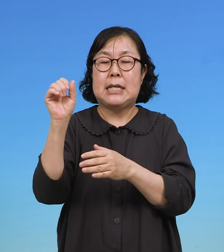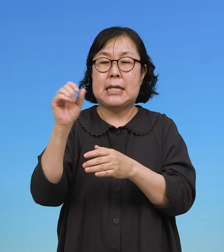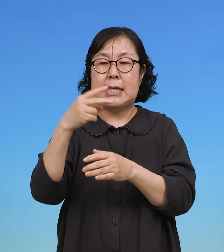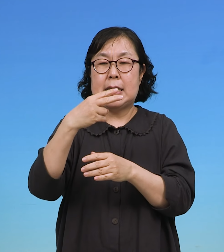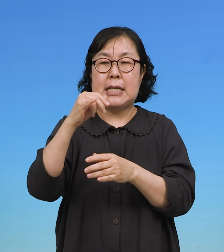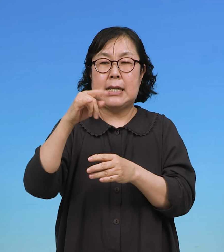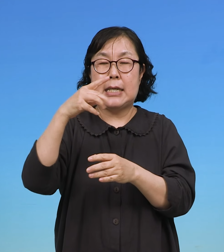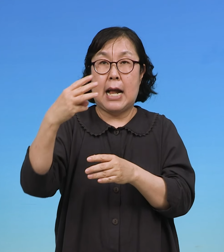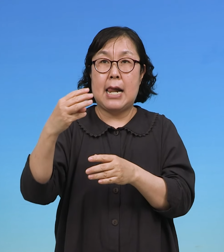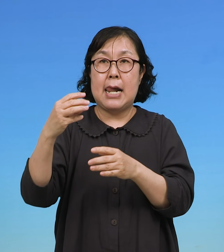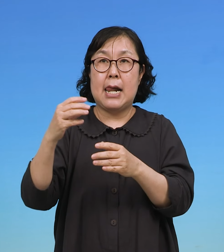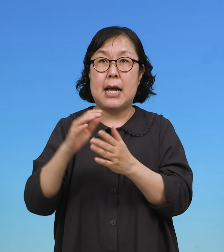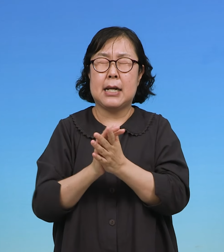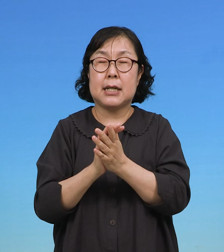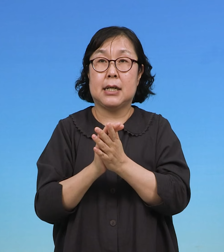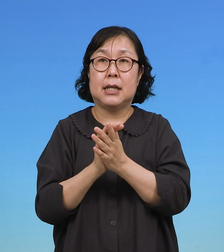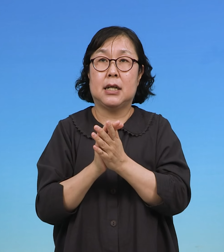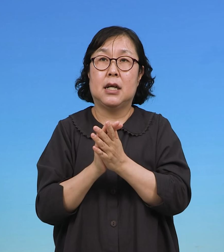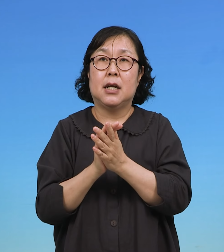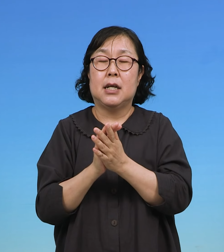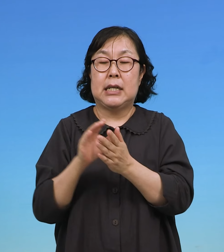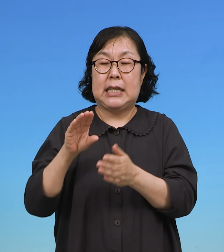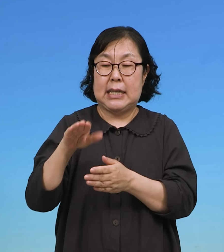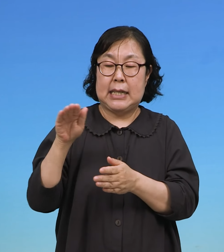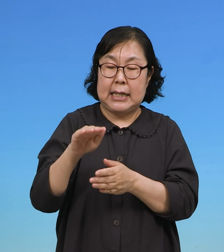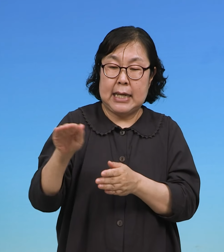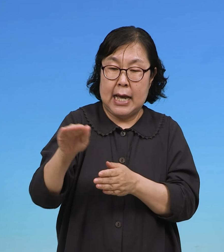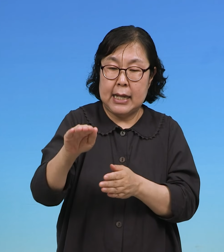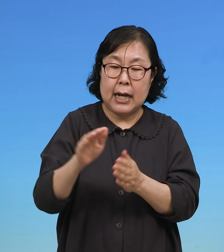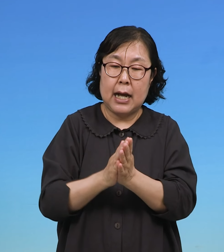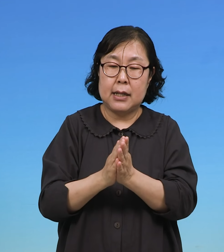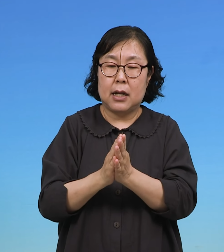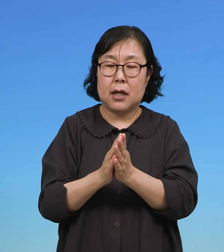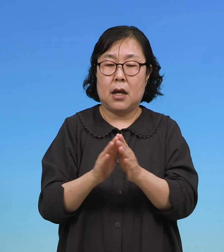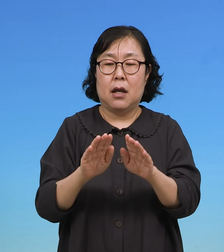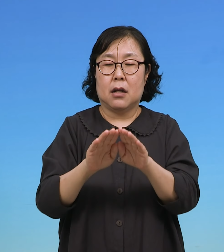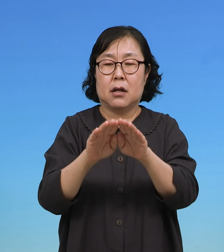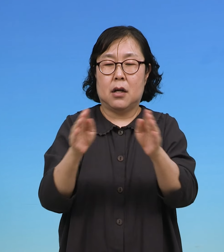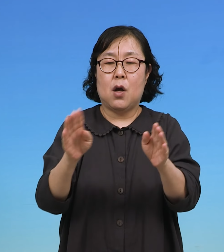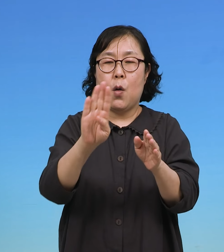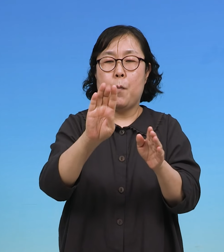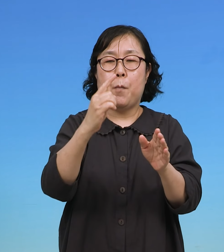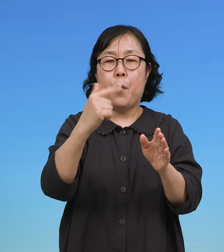되니까 그 디젤차 그 본네트에다가 담요,